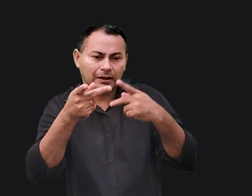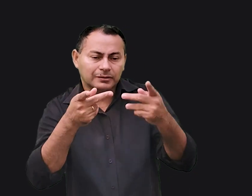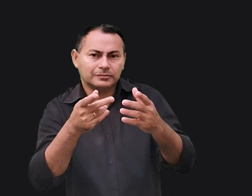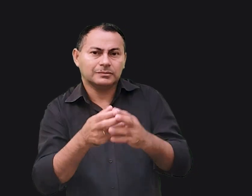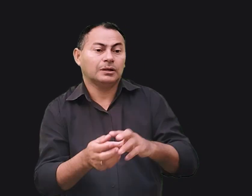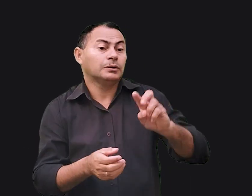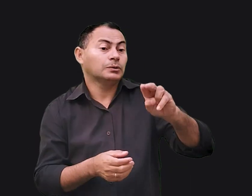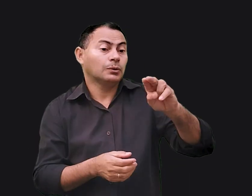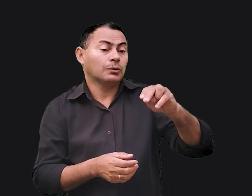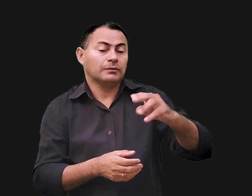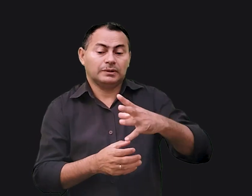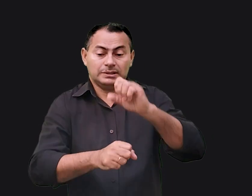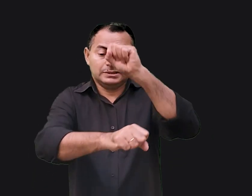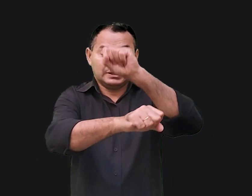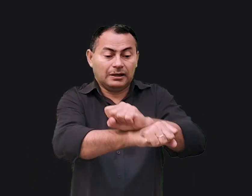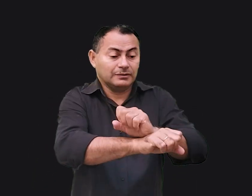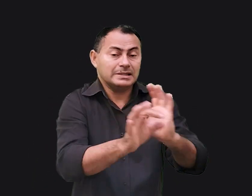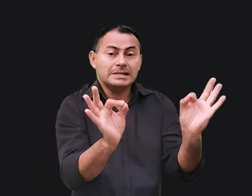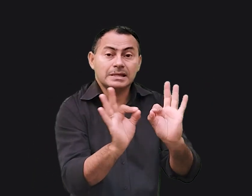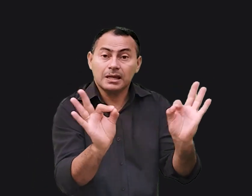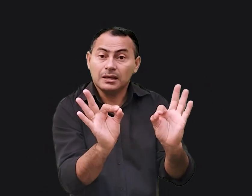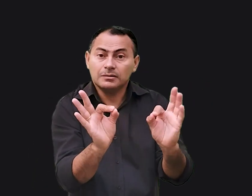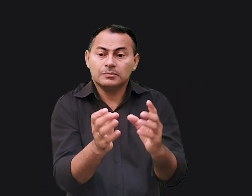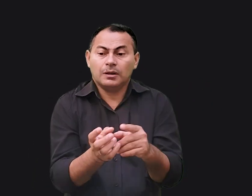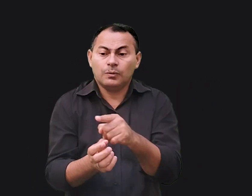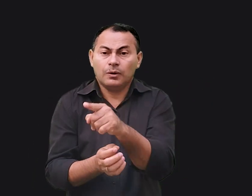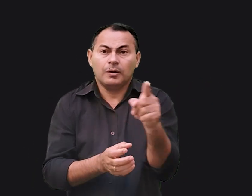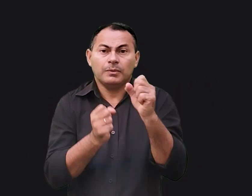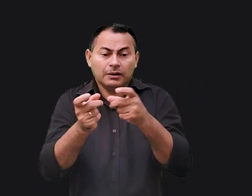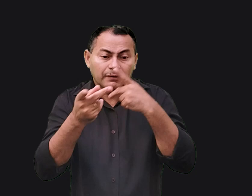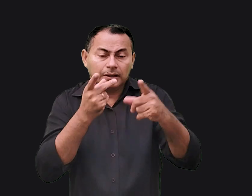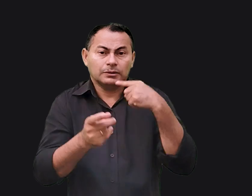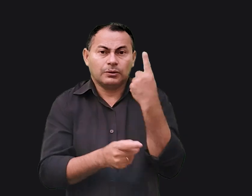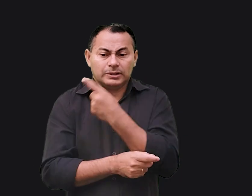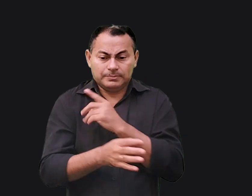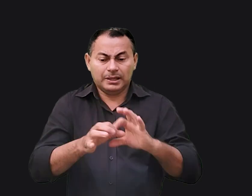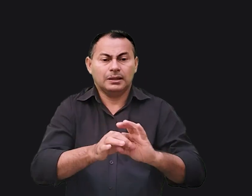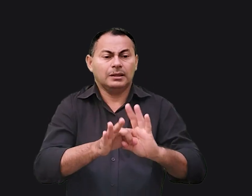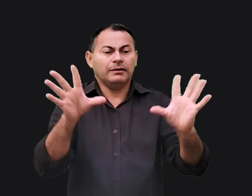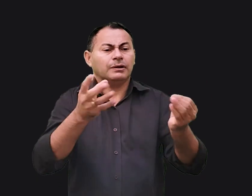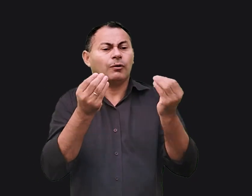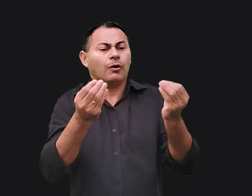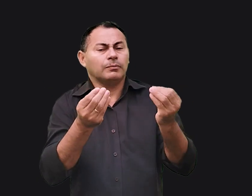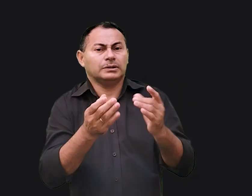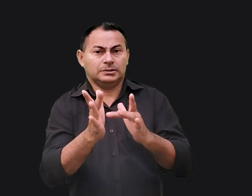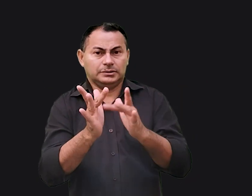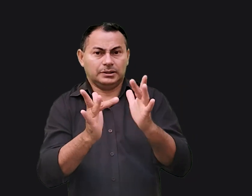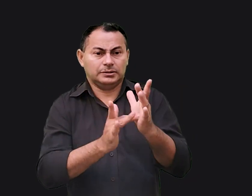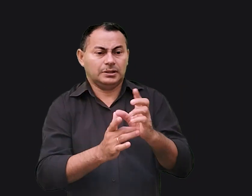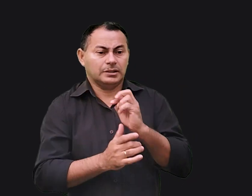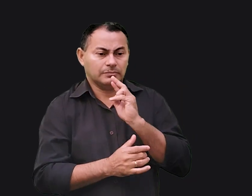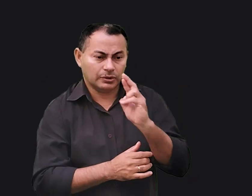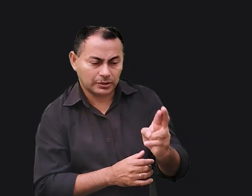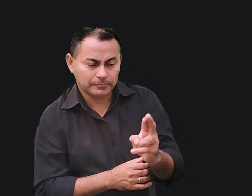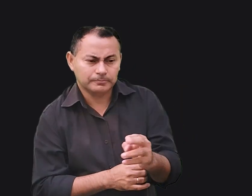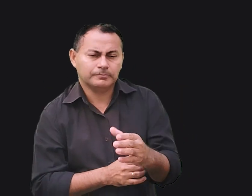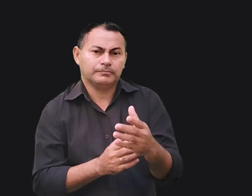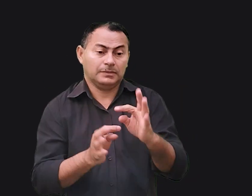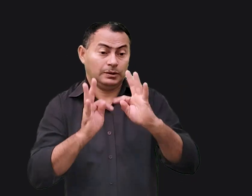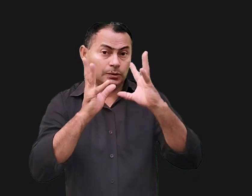disseram: nunca fomos escravos de ninguém? Como você pode dizer que seremos livres? E Jesus respondeu: todo